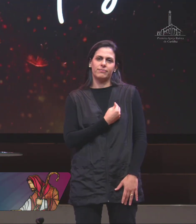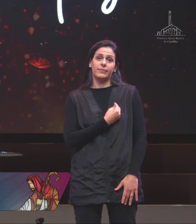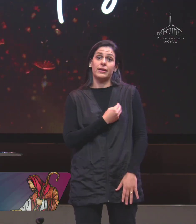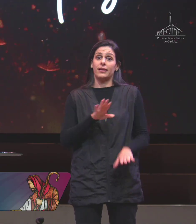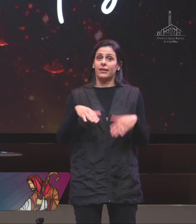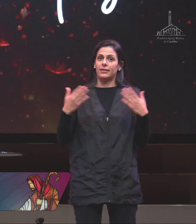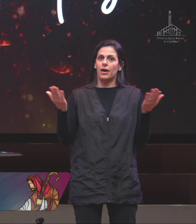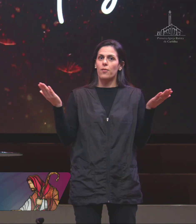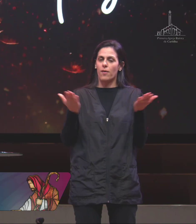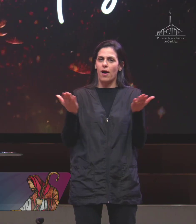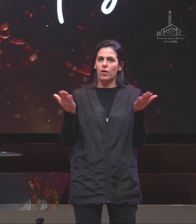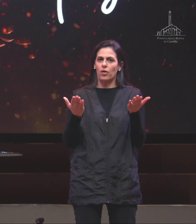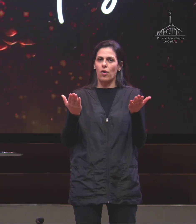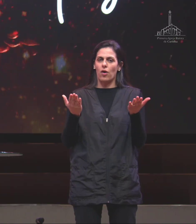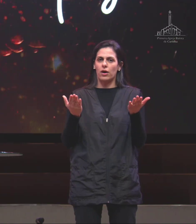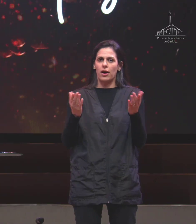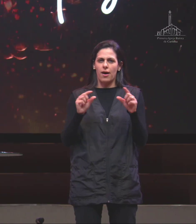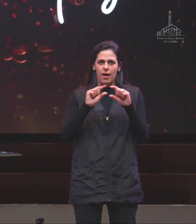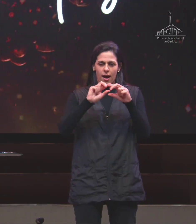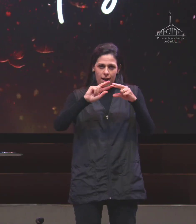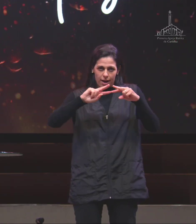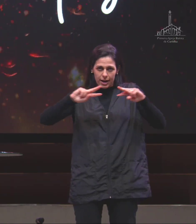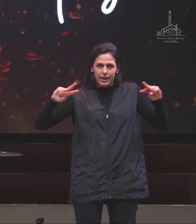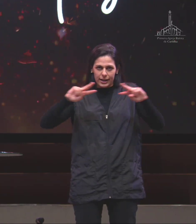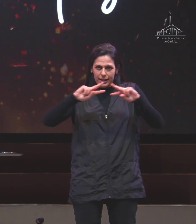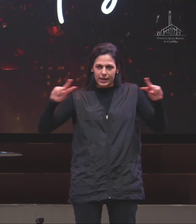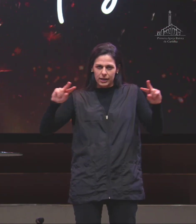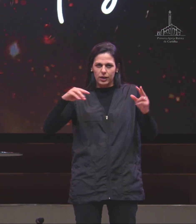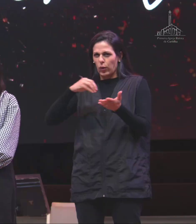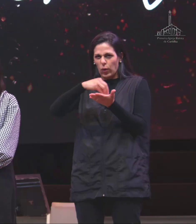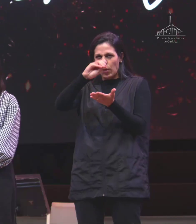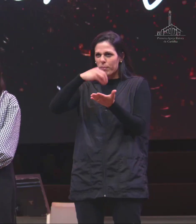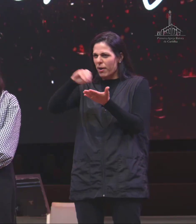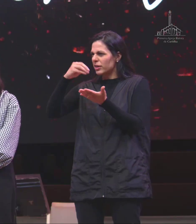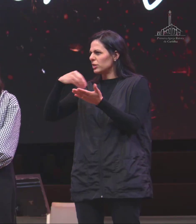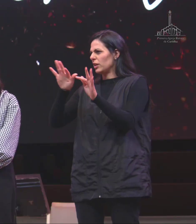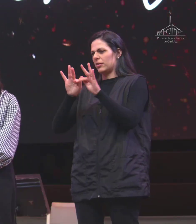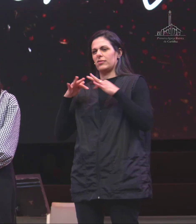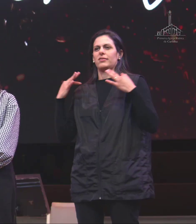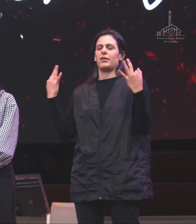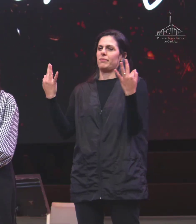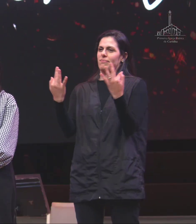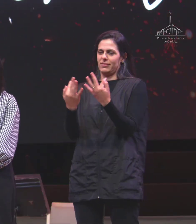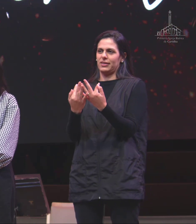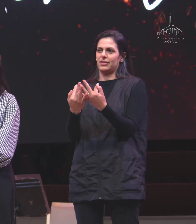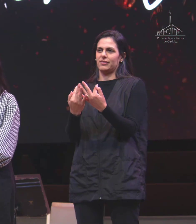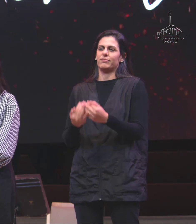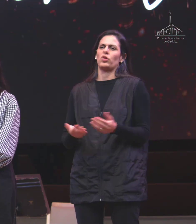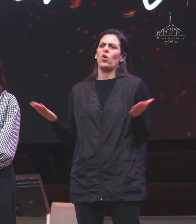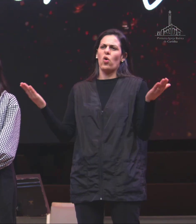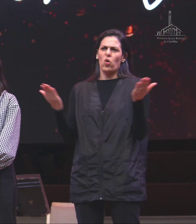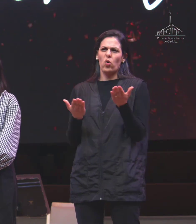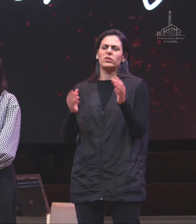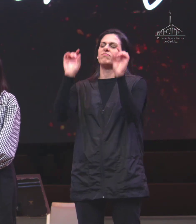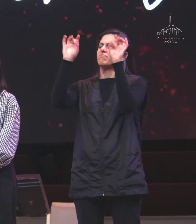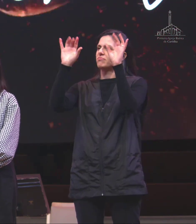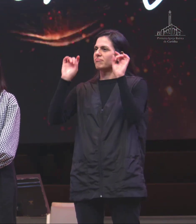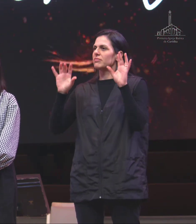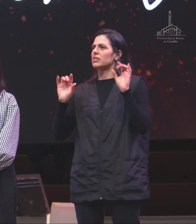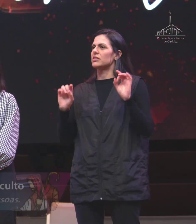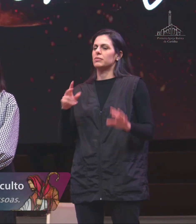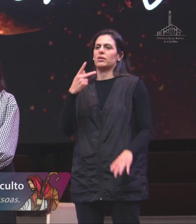Então copia esse link, manda no grupo da tua família. Eu tenho certeza que hoje vai ser algo muito especial para o seu coração,